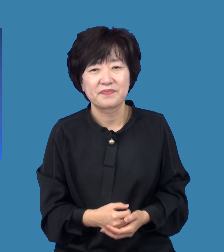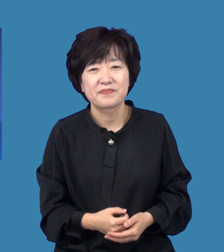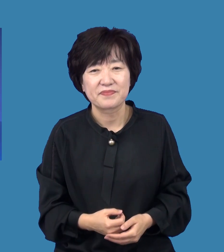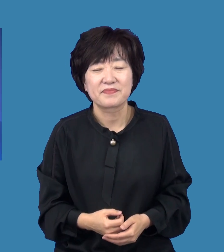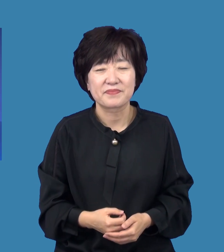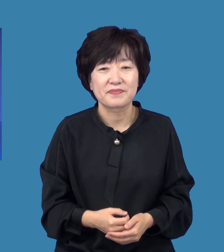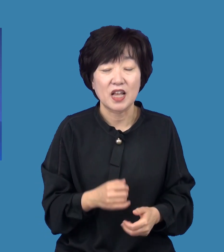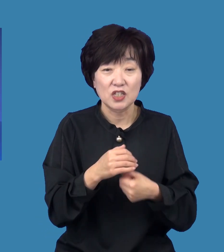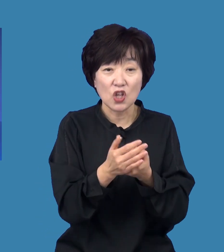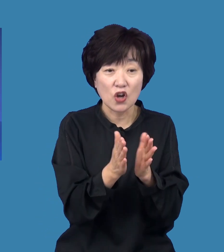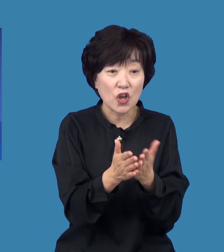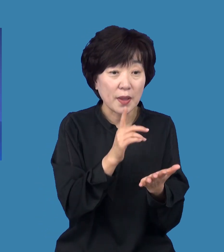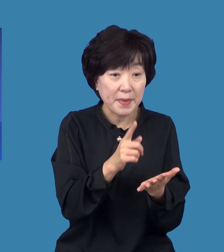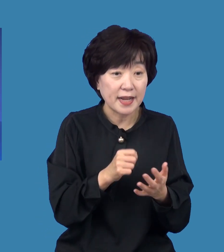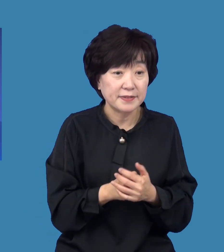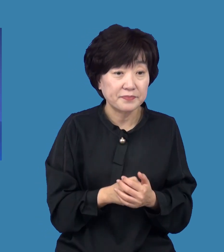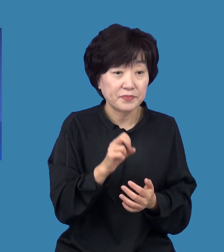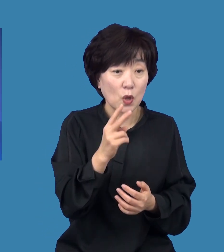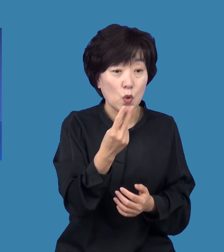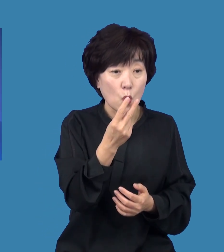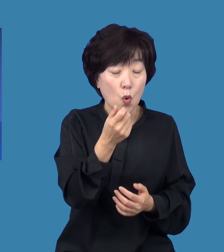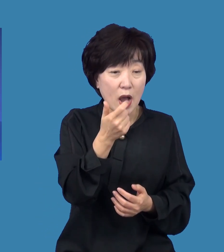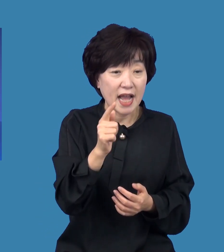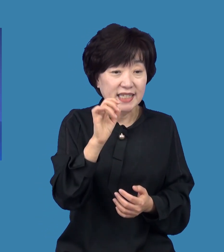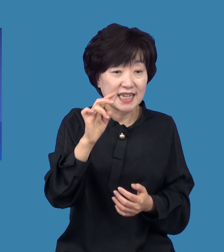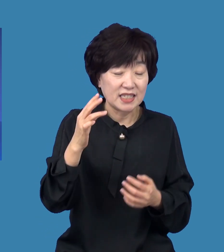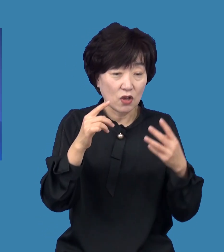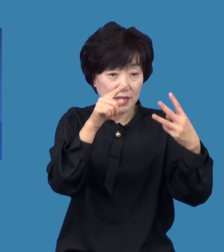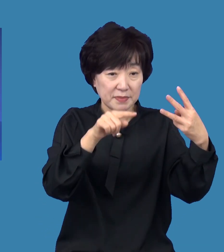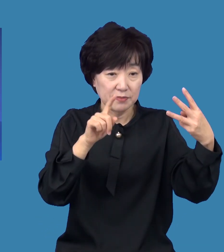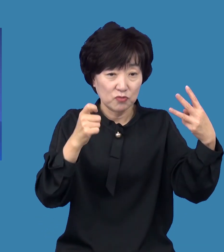성경이 이렇게 얘기합니다. 요한일서입니다. 시작.